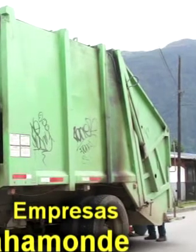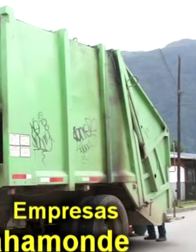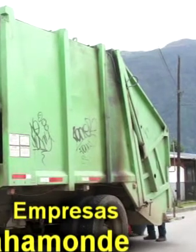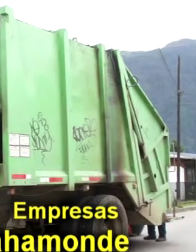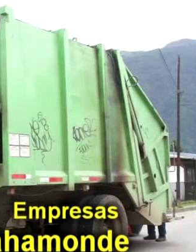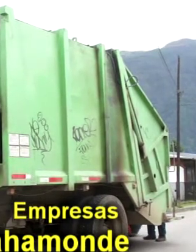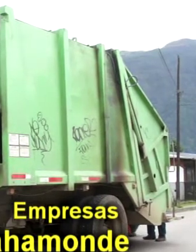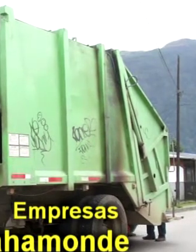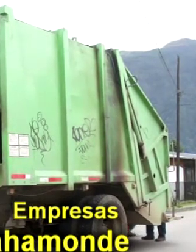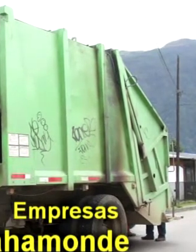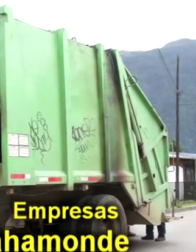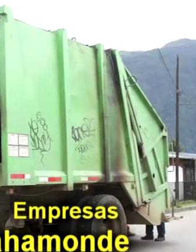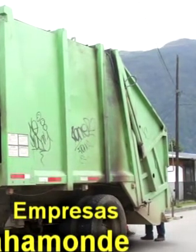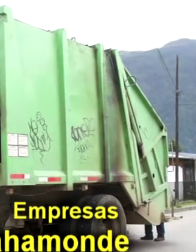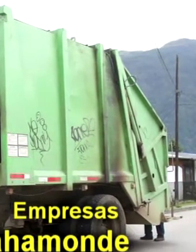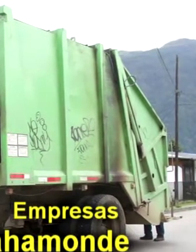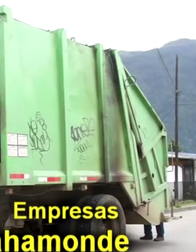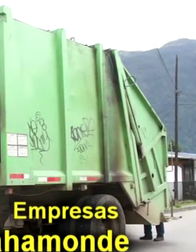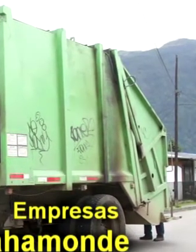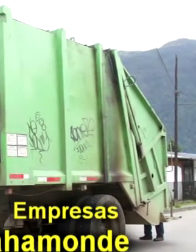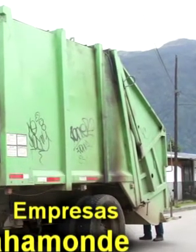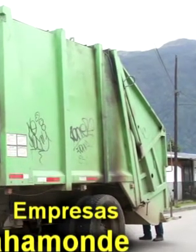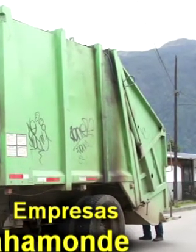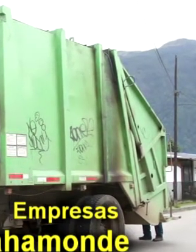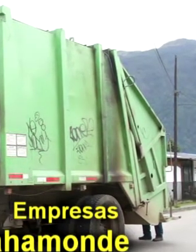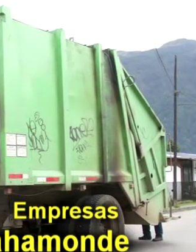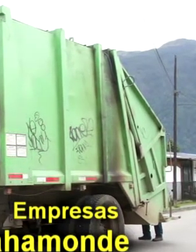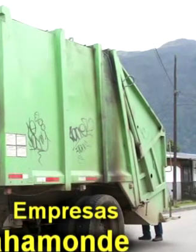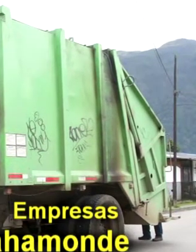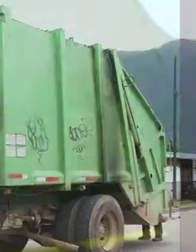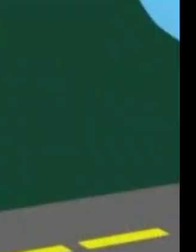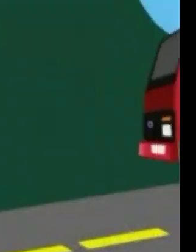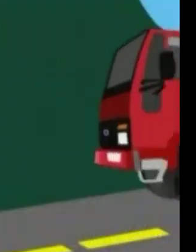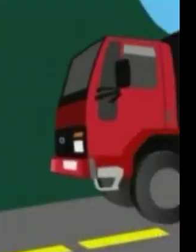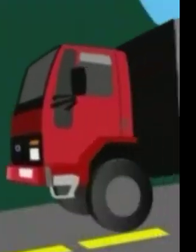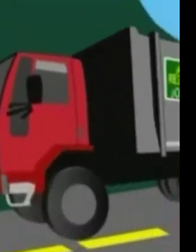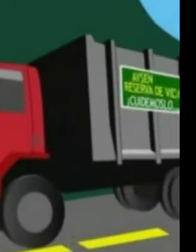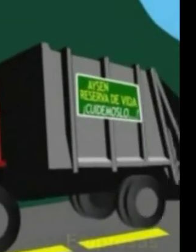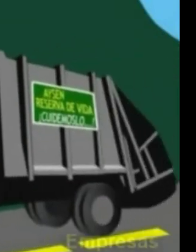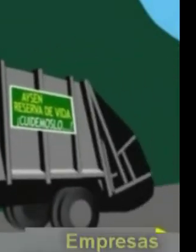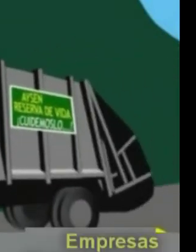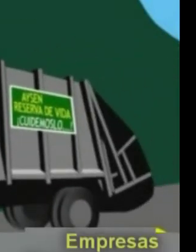un servicio de Empresas Bahamonde.